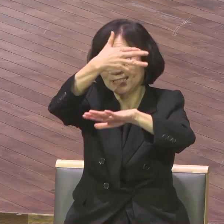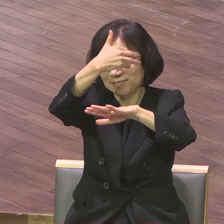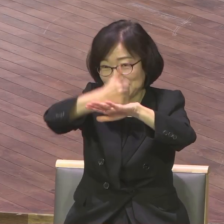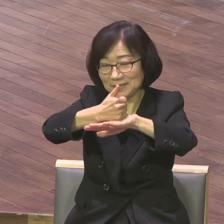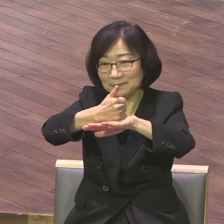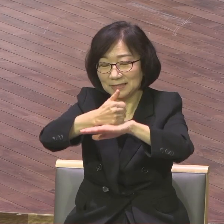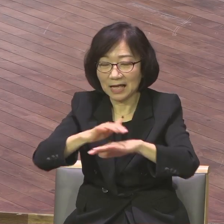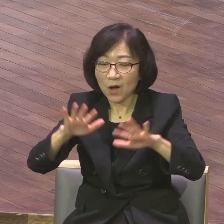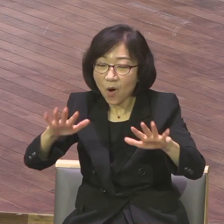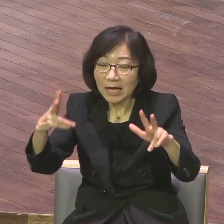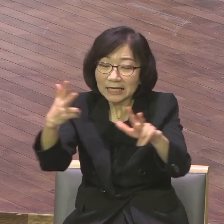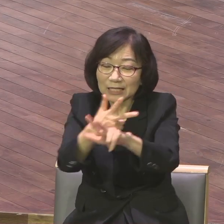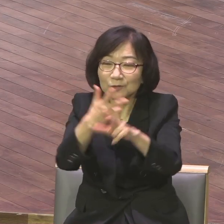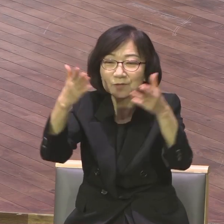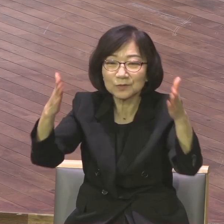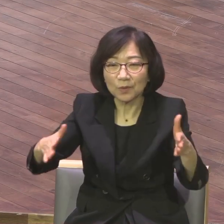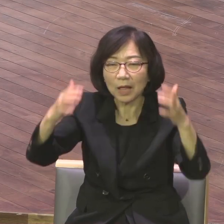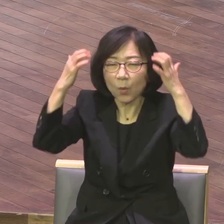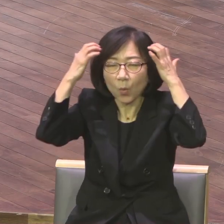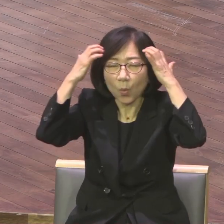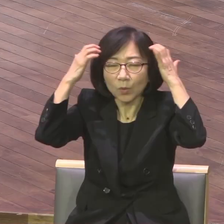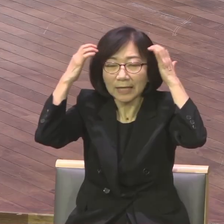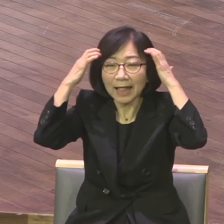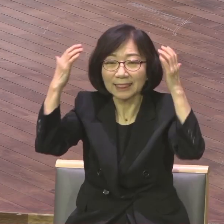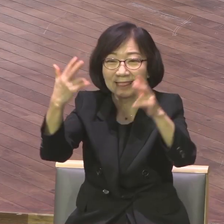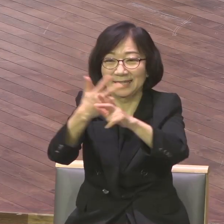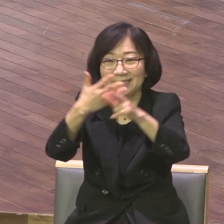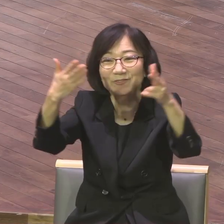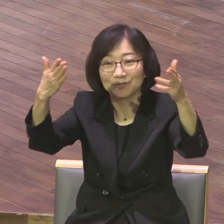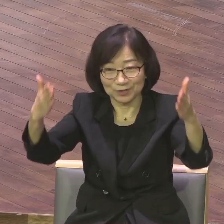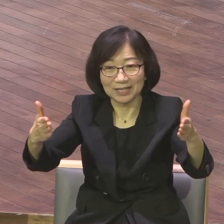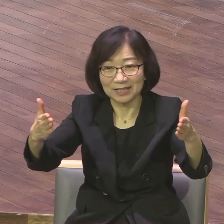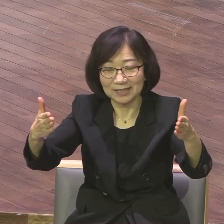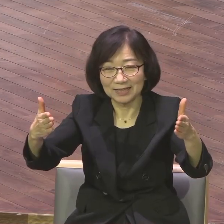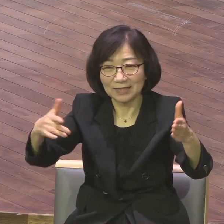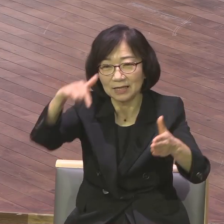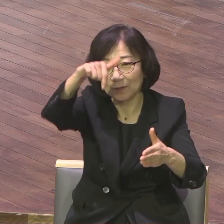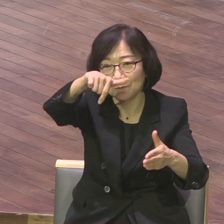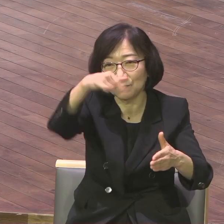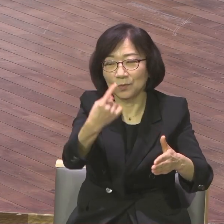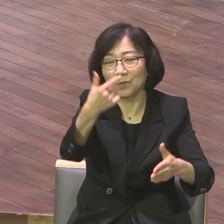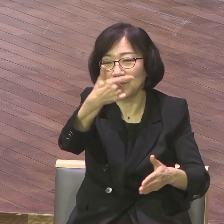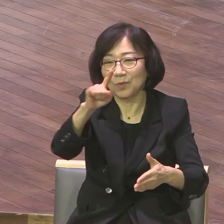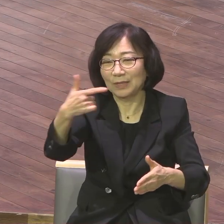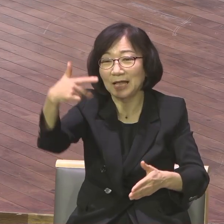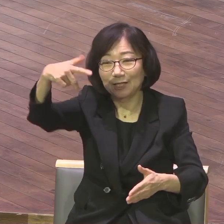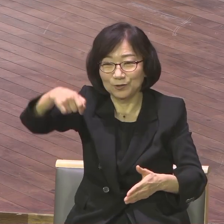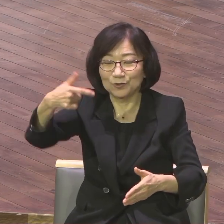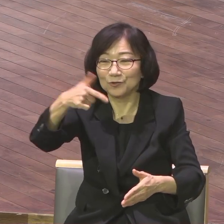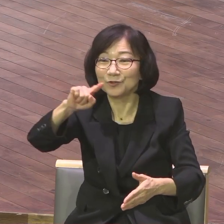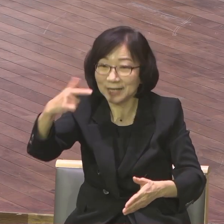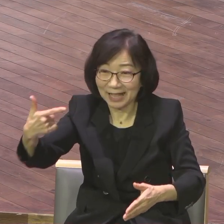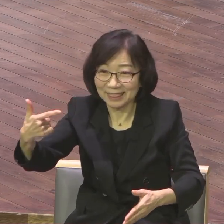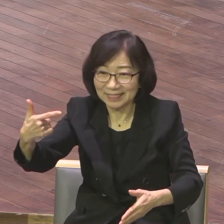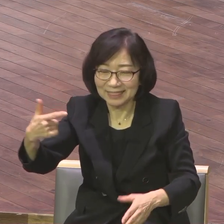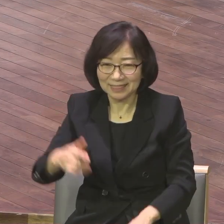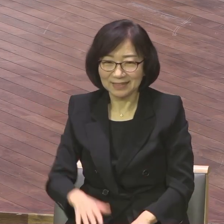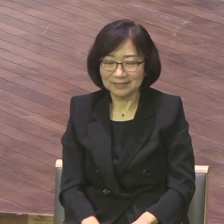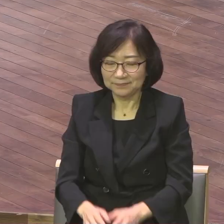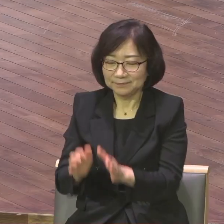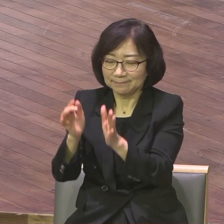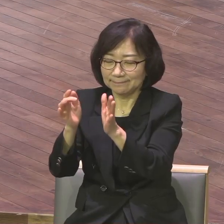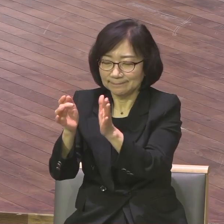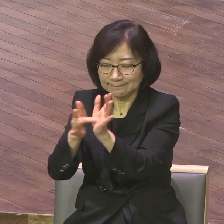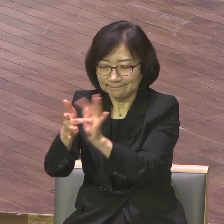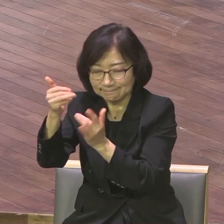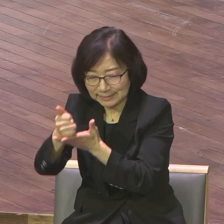교회력으로 이번 주간은 고난주간입니다. 이번 주간은 고난주간. 예수님이 예루살렘에 입성을 한 것을